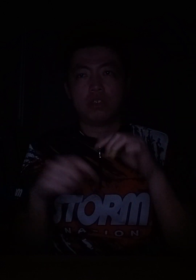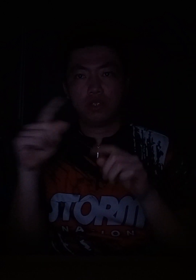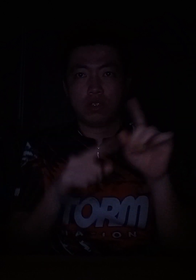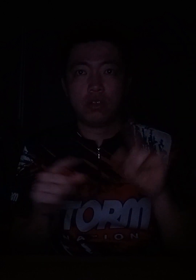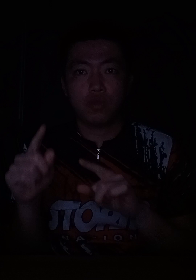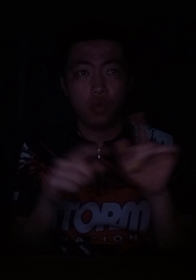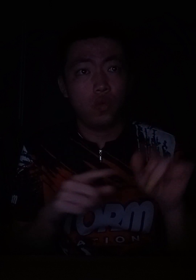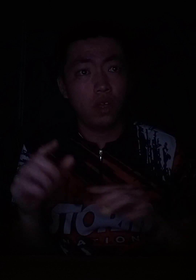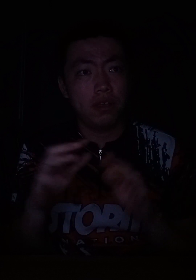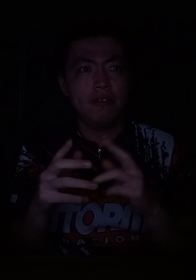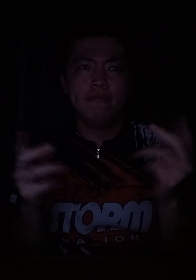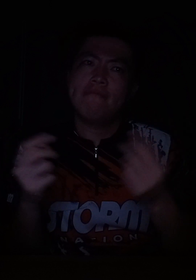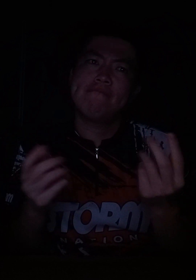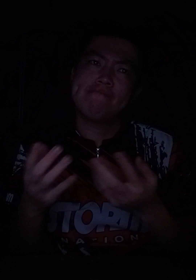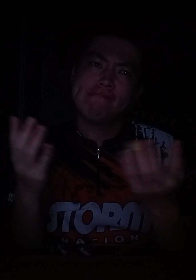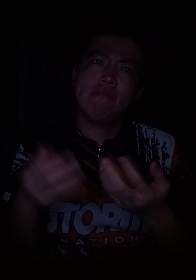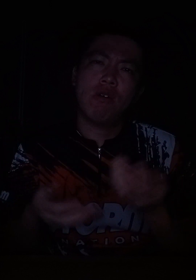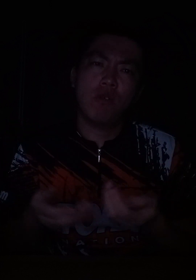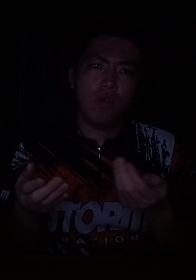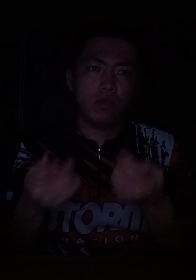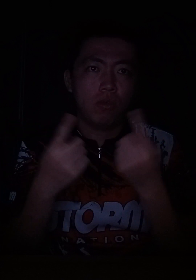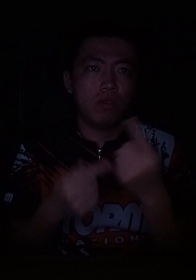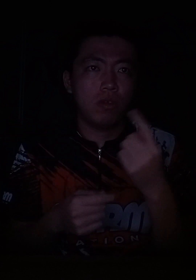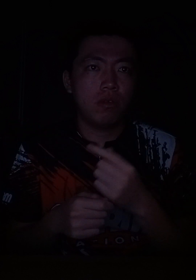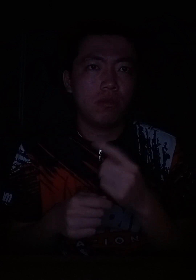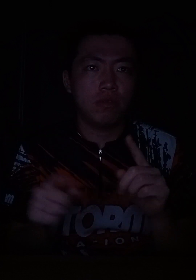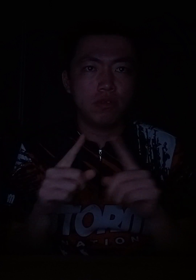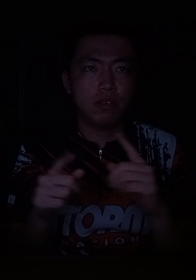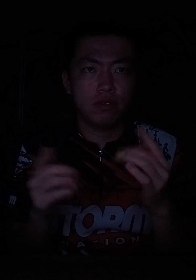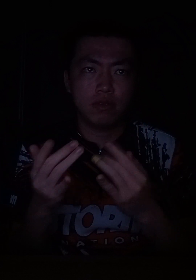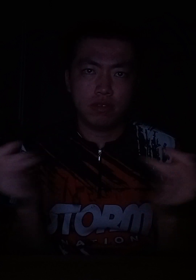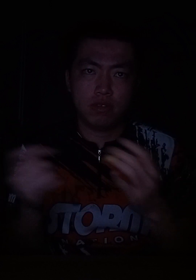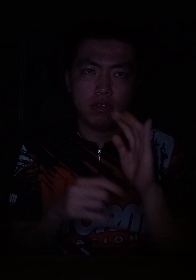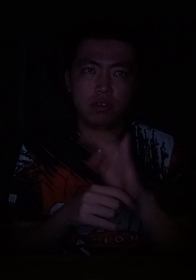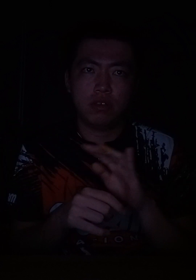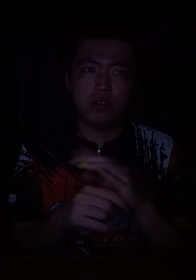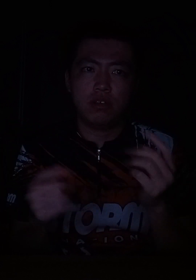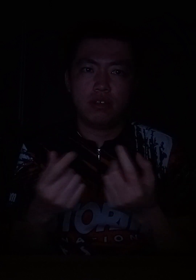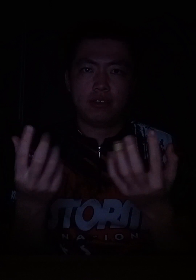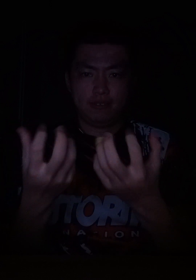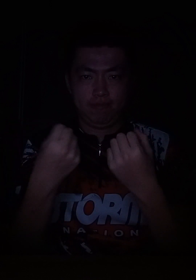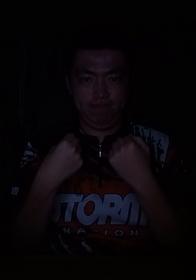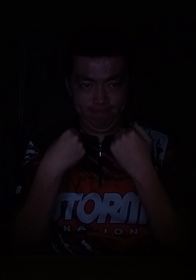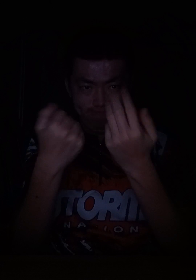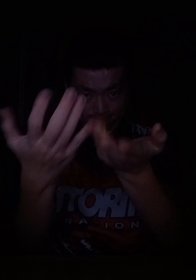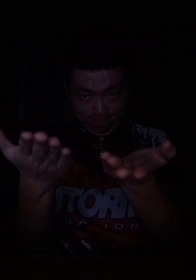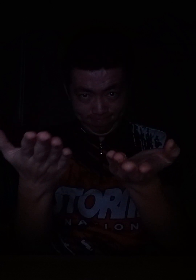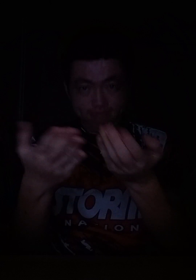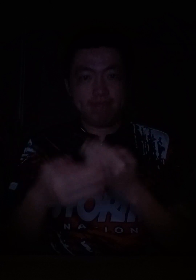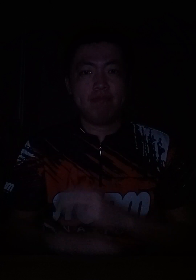못한 사고에 시민들 불편이 컸는데 왜 이런 사고가 계속되는 건지 김지욱 기자가 취재했습니다.